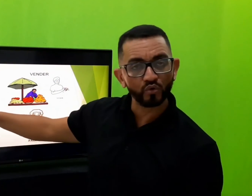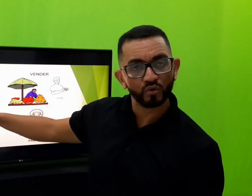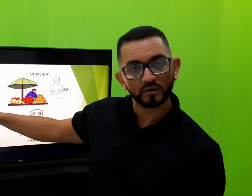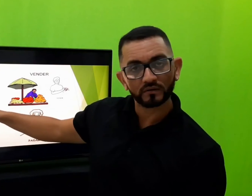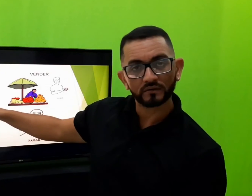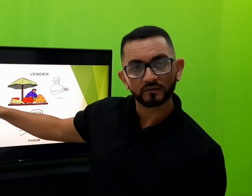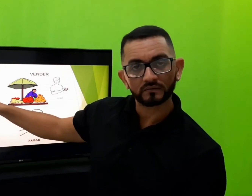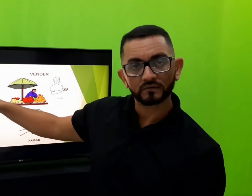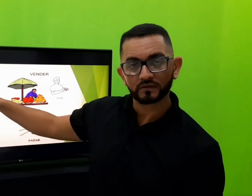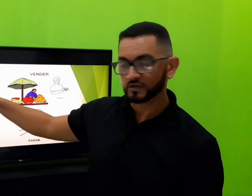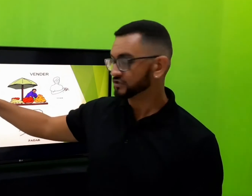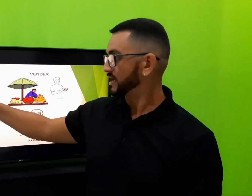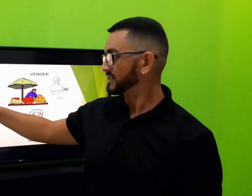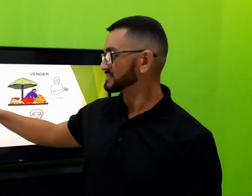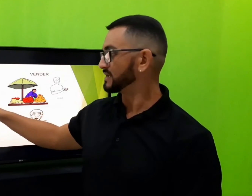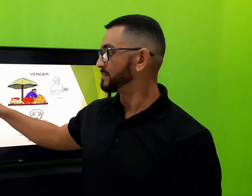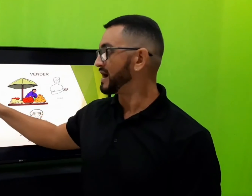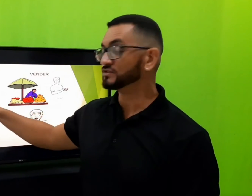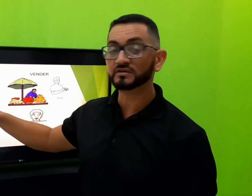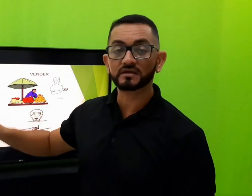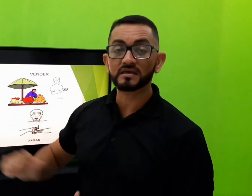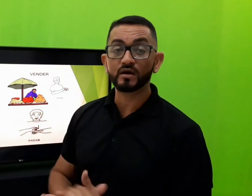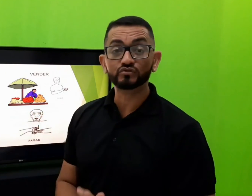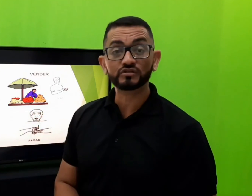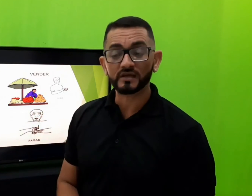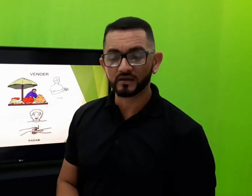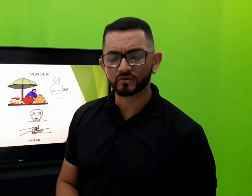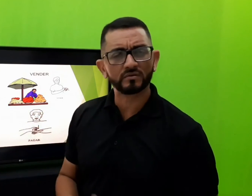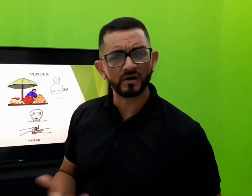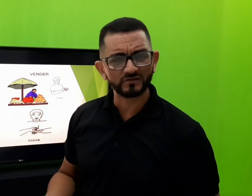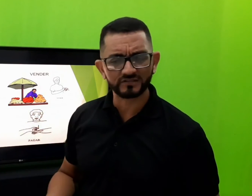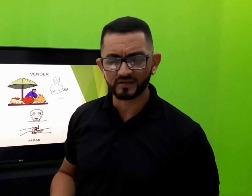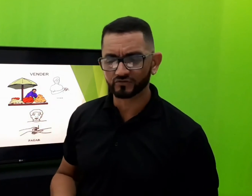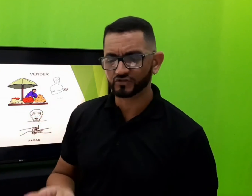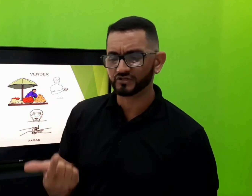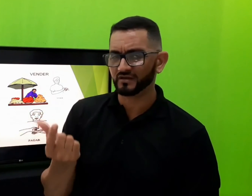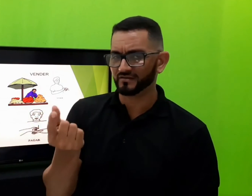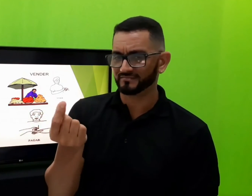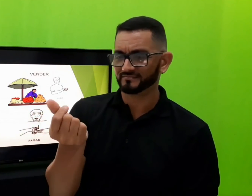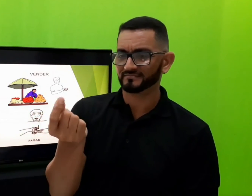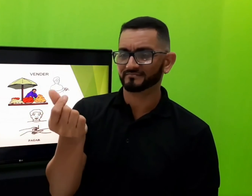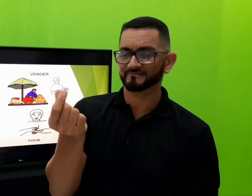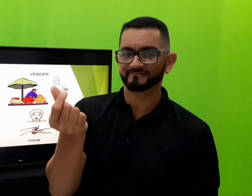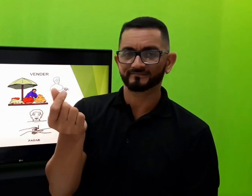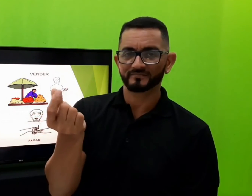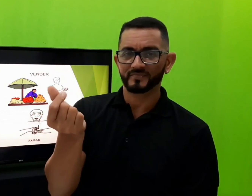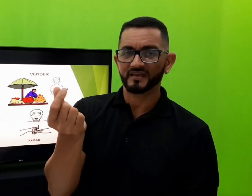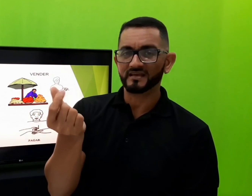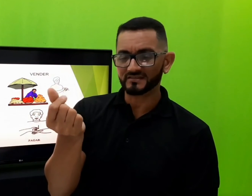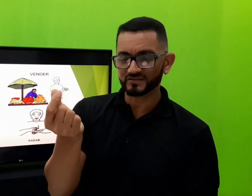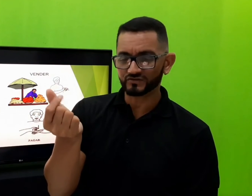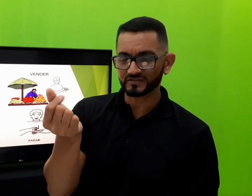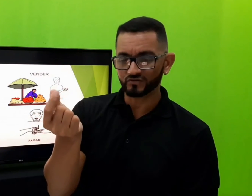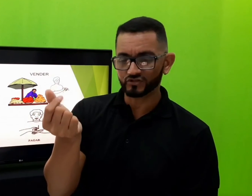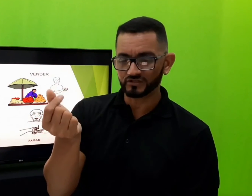algo que está nessa imagem que é o dinheiro. Qual é o sinal de dinheiro? Esse é o sinal de